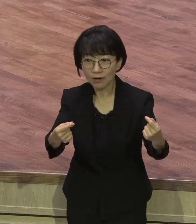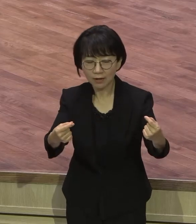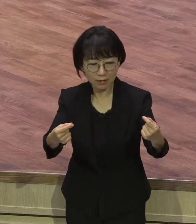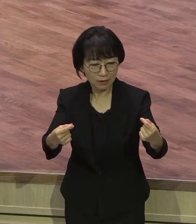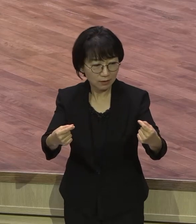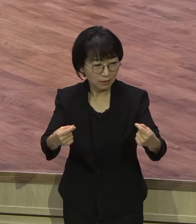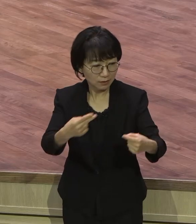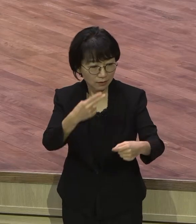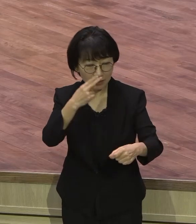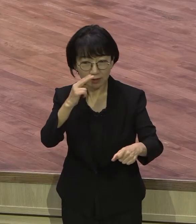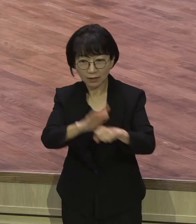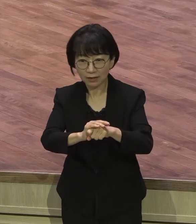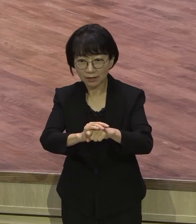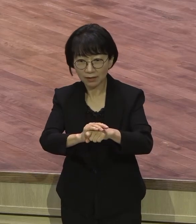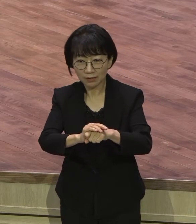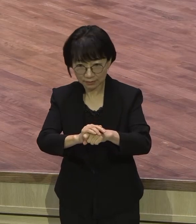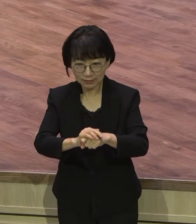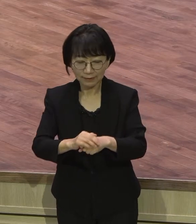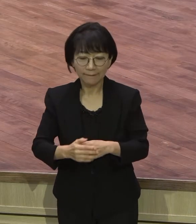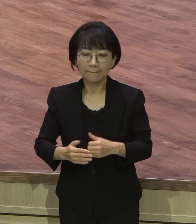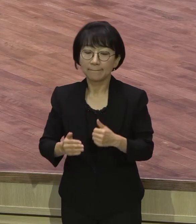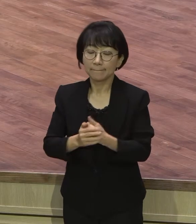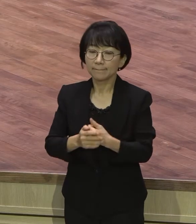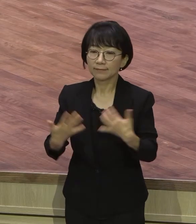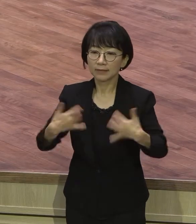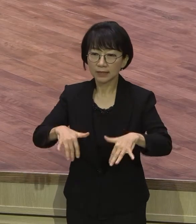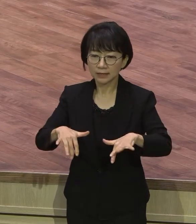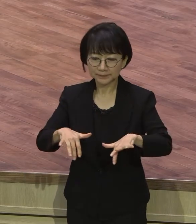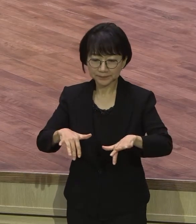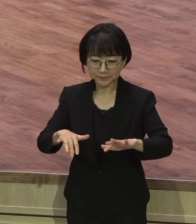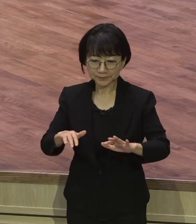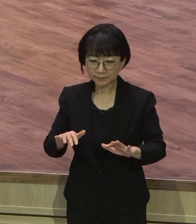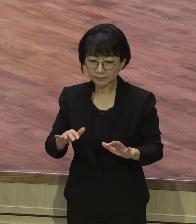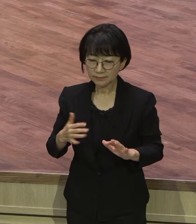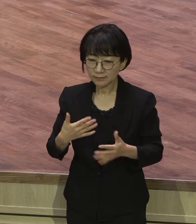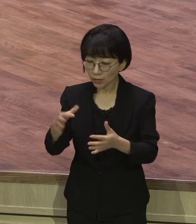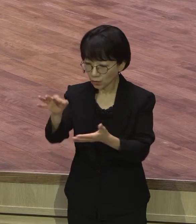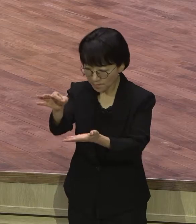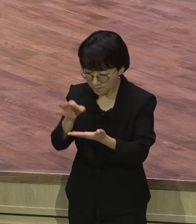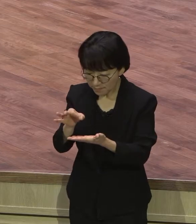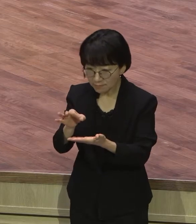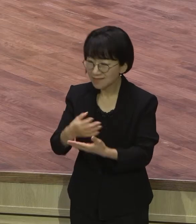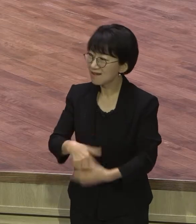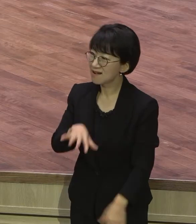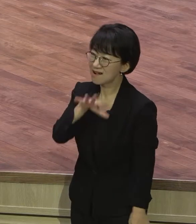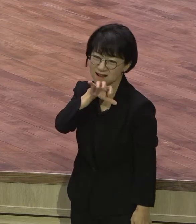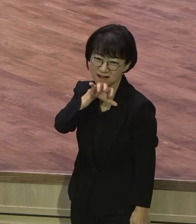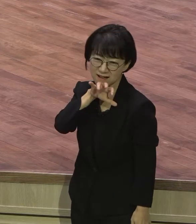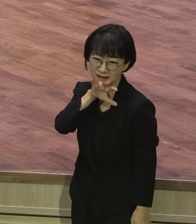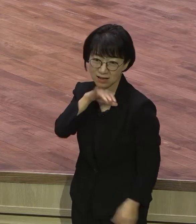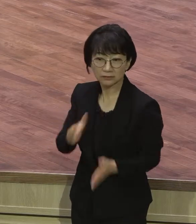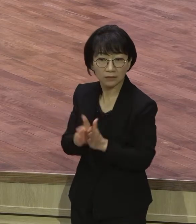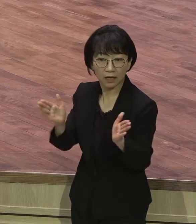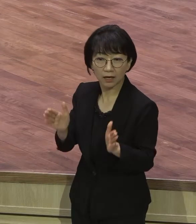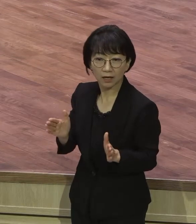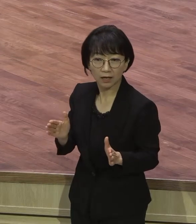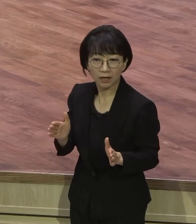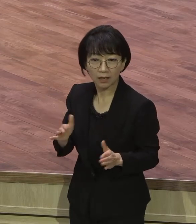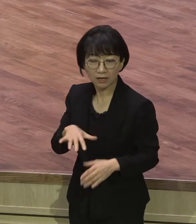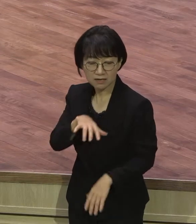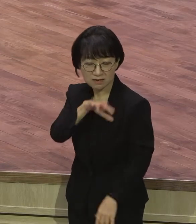주었습니다. 그러니까 즉시로 받자마자 원망 불평이